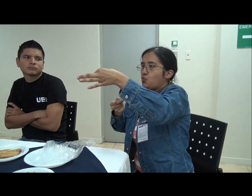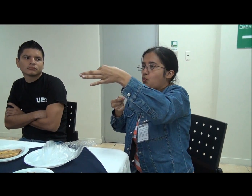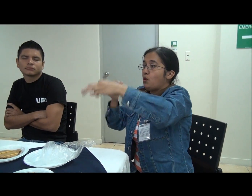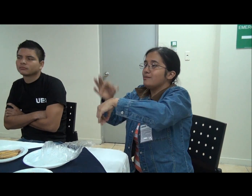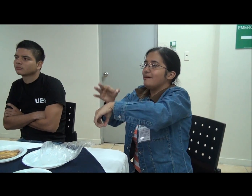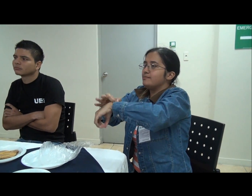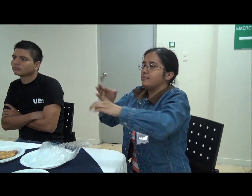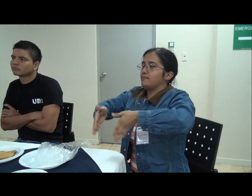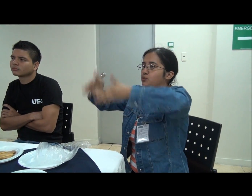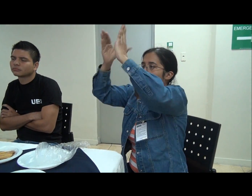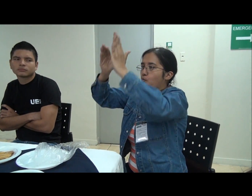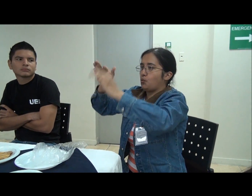secretaria.